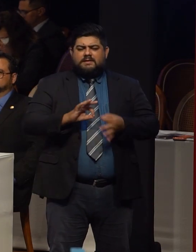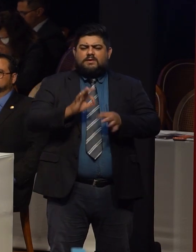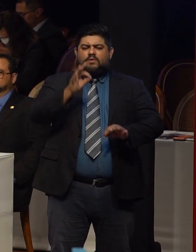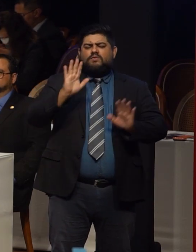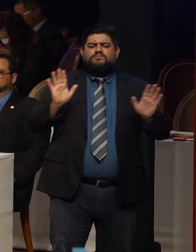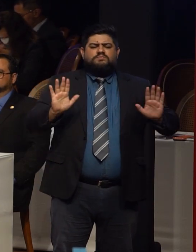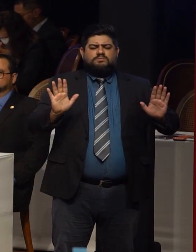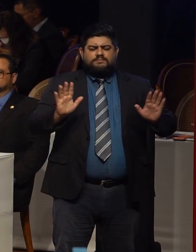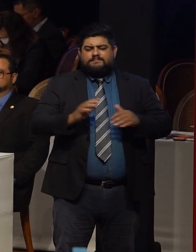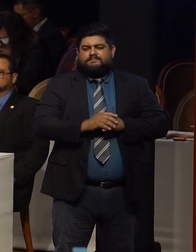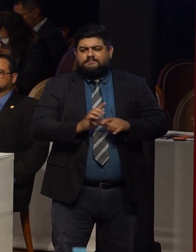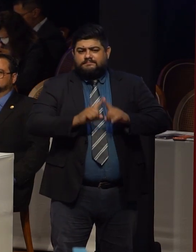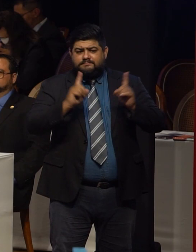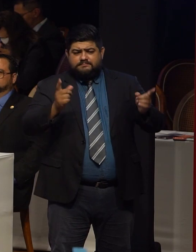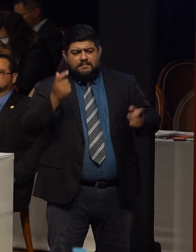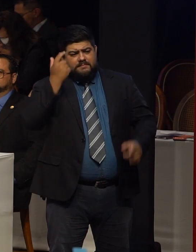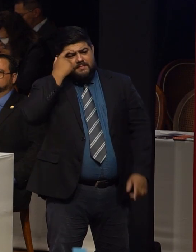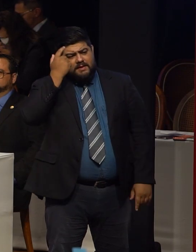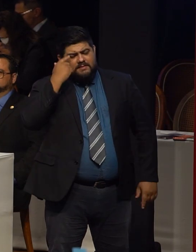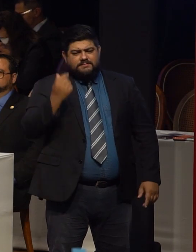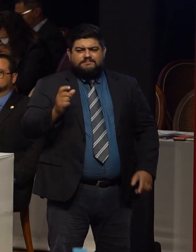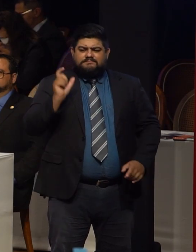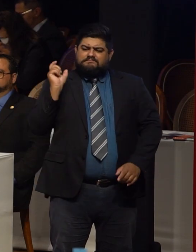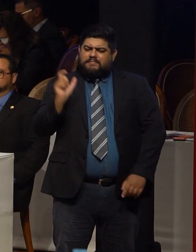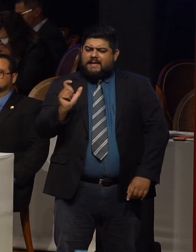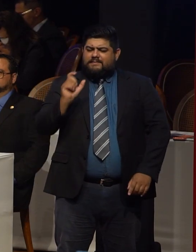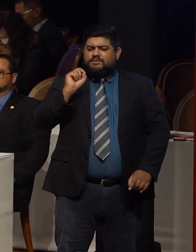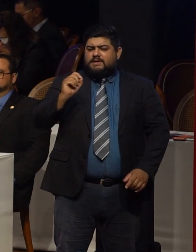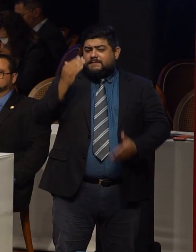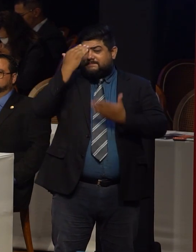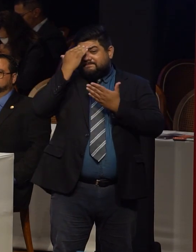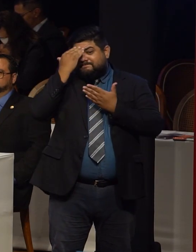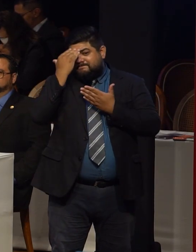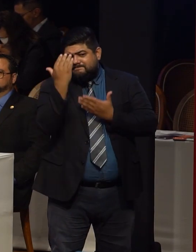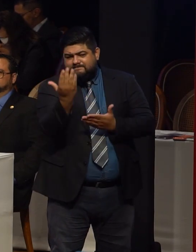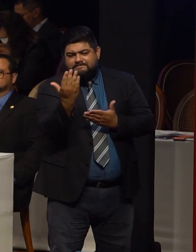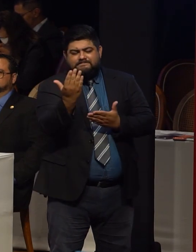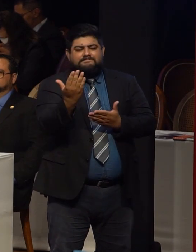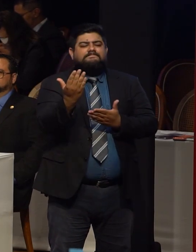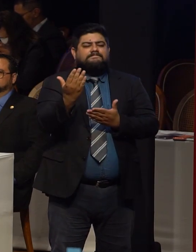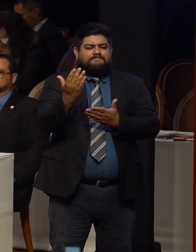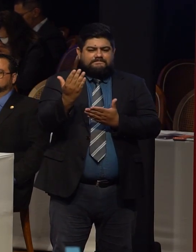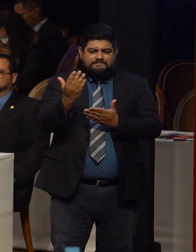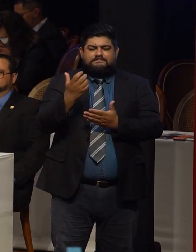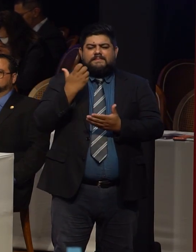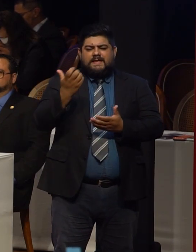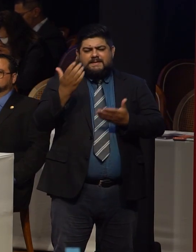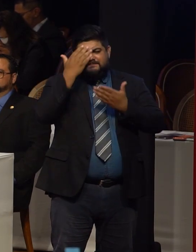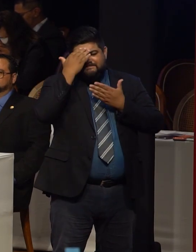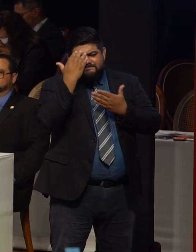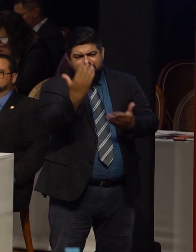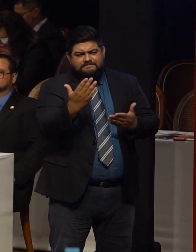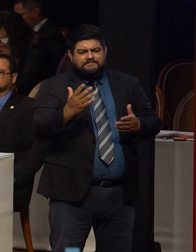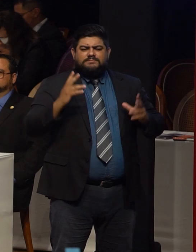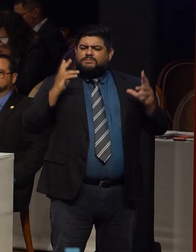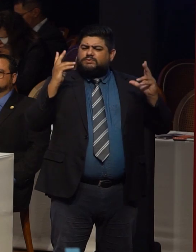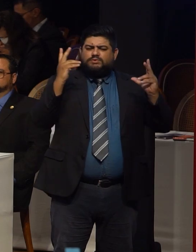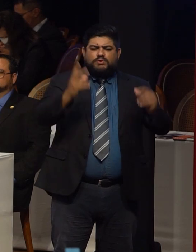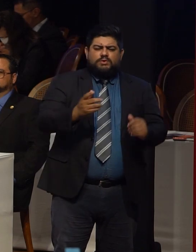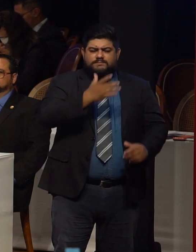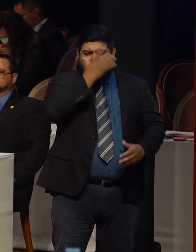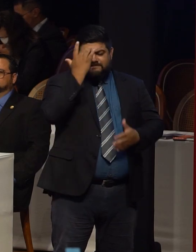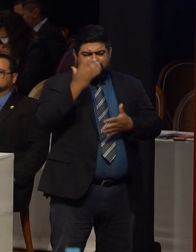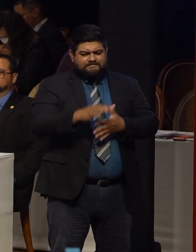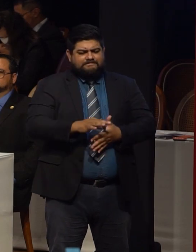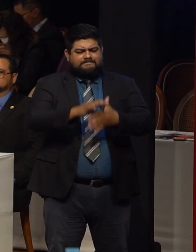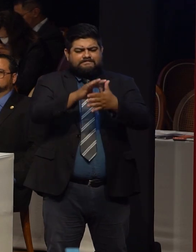alongar, mas eu acho que a palavra é gratidão, né, governador? A palavra é gratidão. Eu quero agradecer a todas as lideranças que